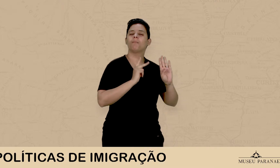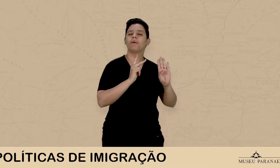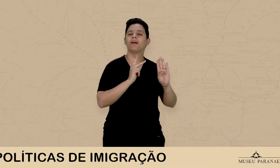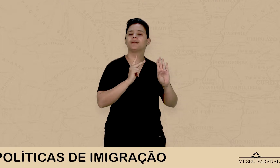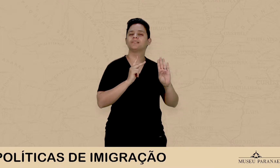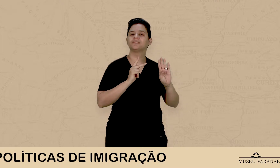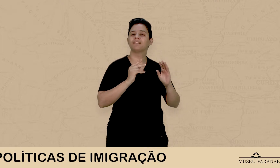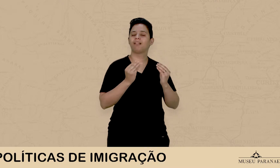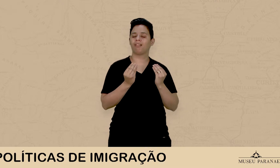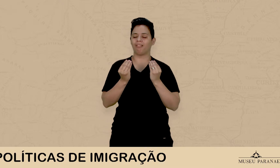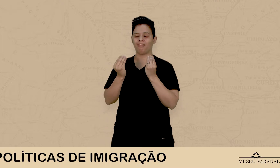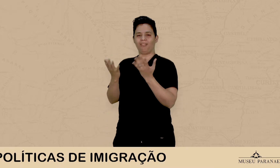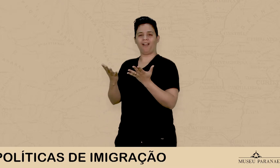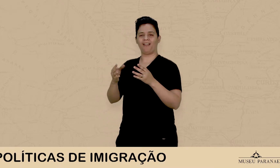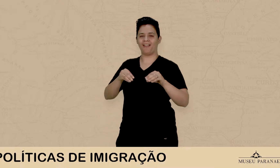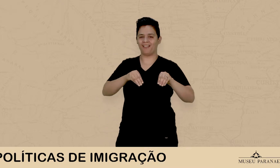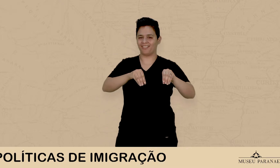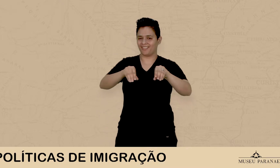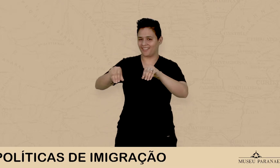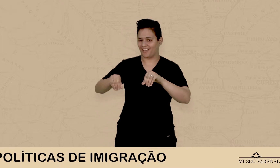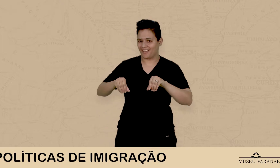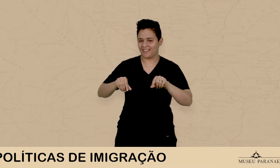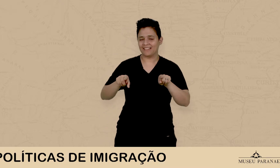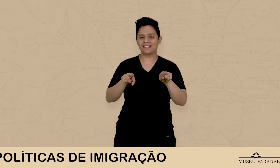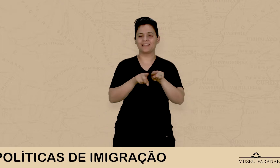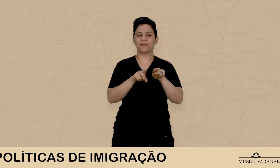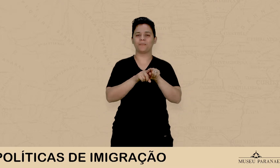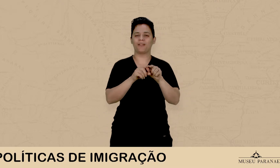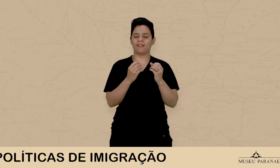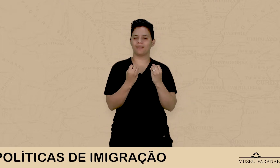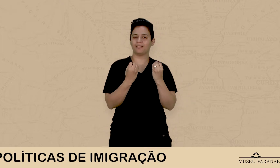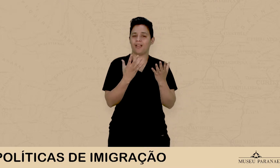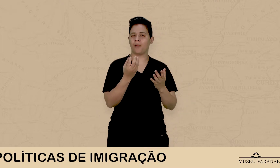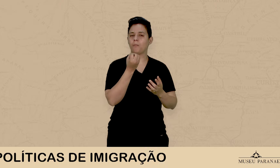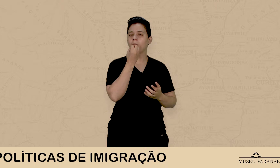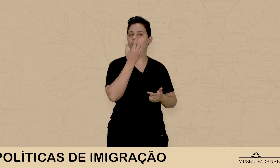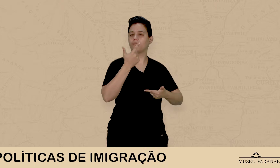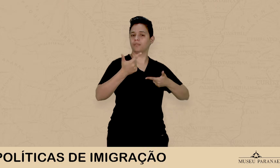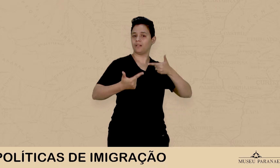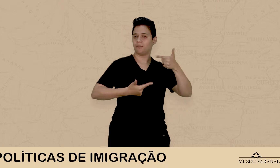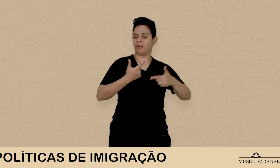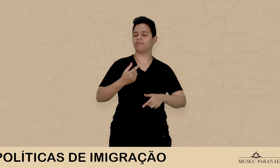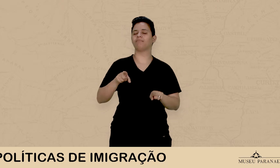promessas de terras e boas condições de trabalho e vida.